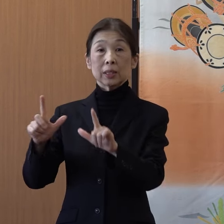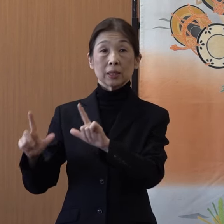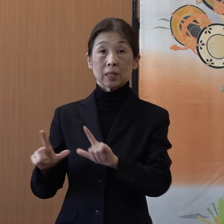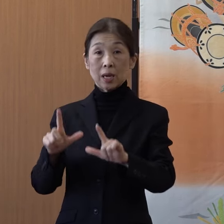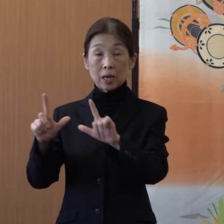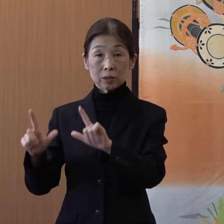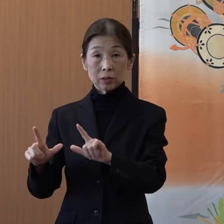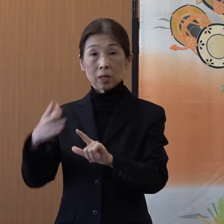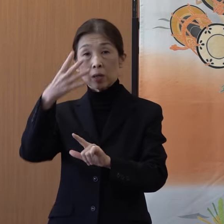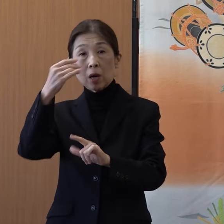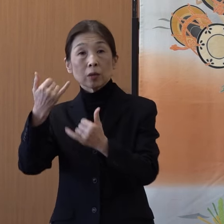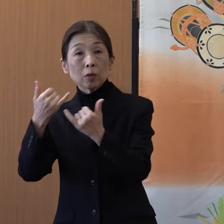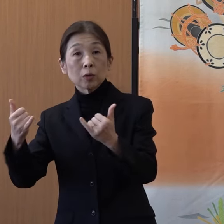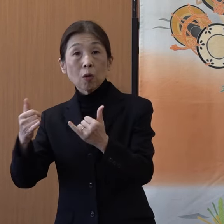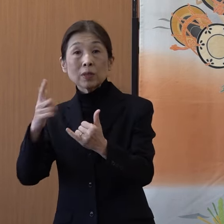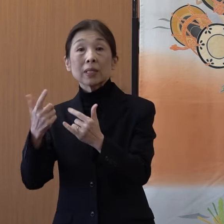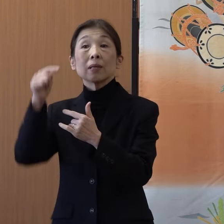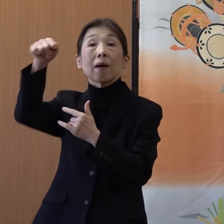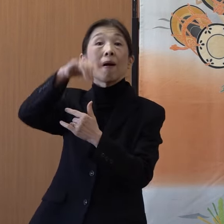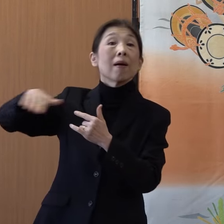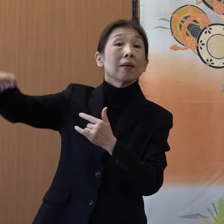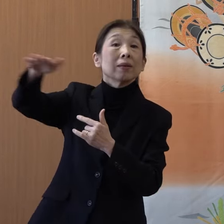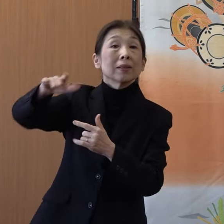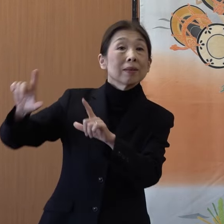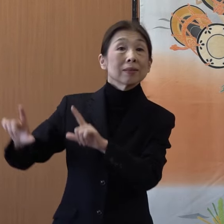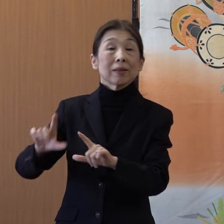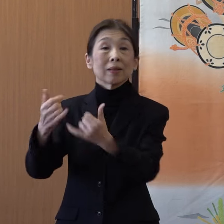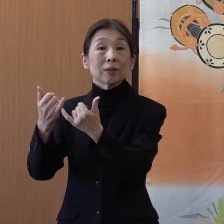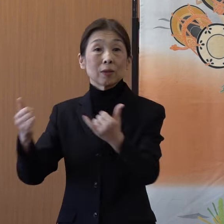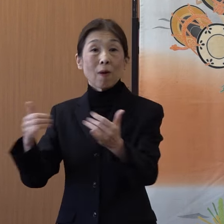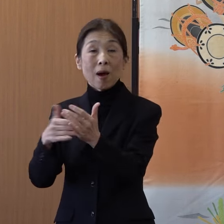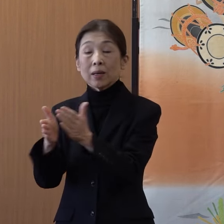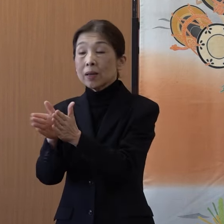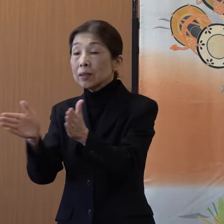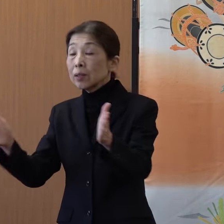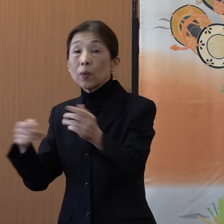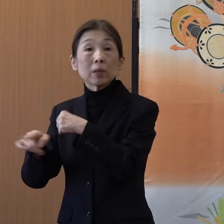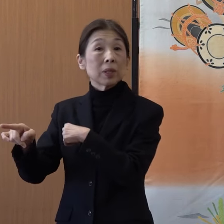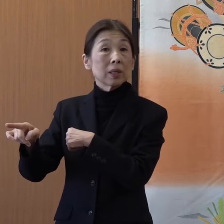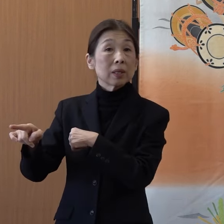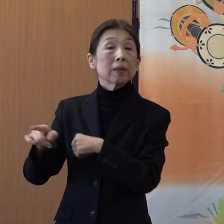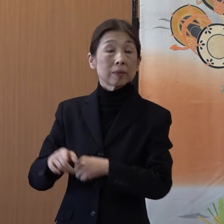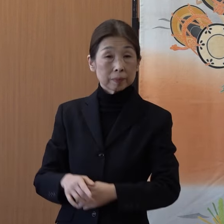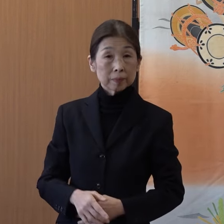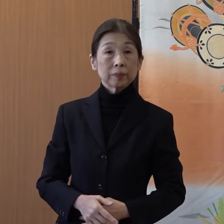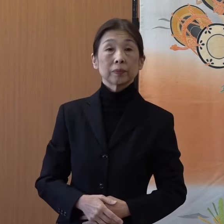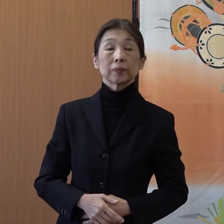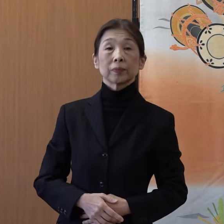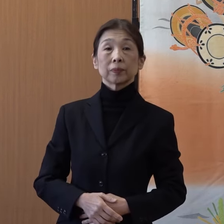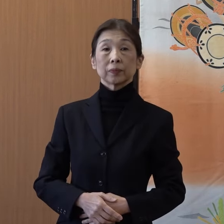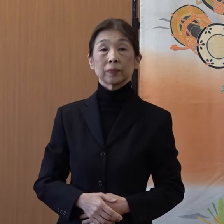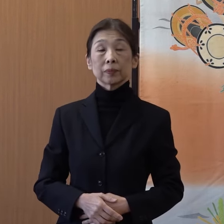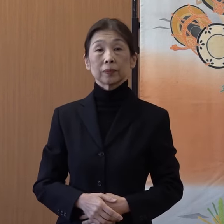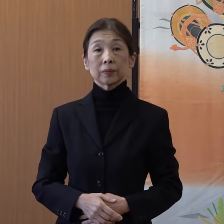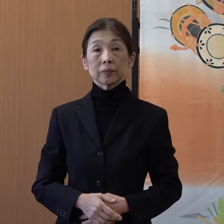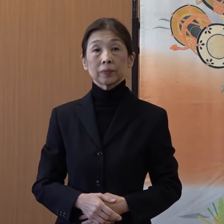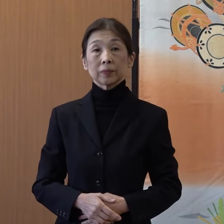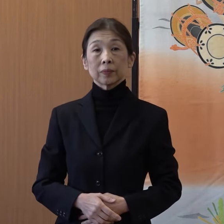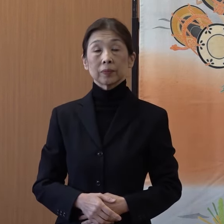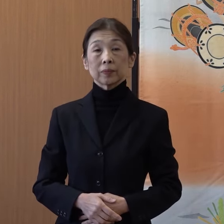ある方向けというような大きい括り、あの仕分けをするとそういう形になっています。そして、